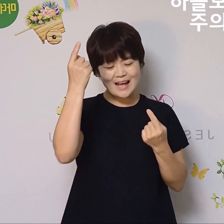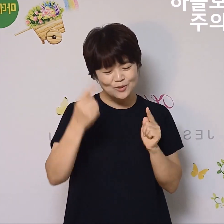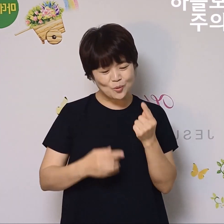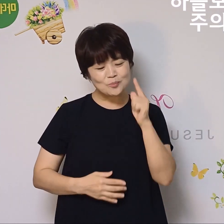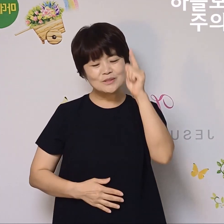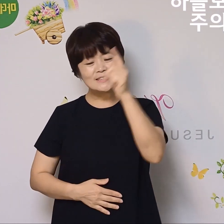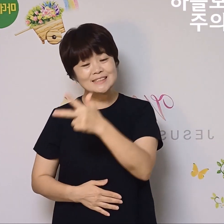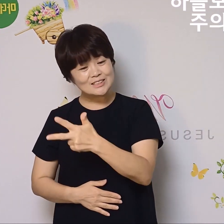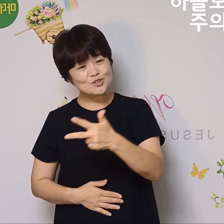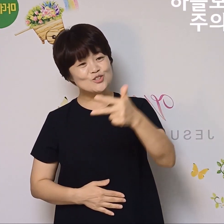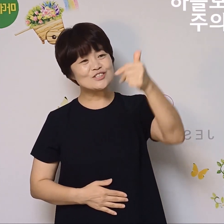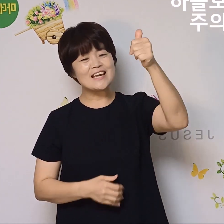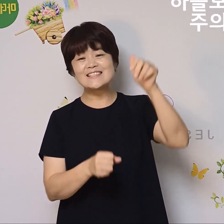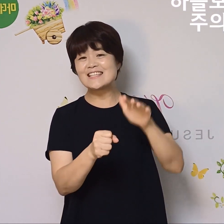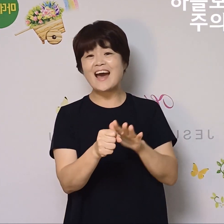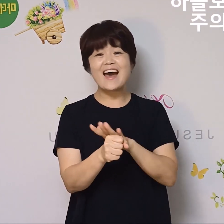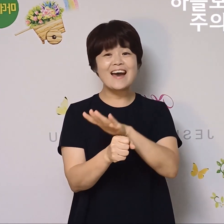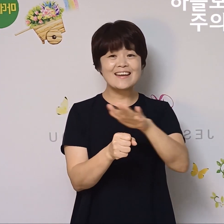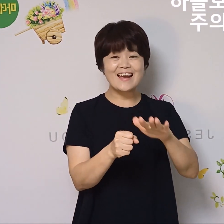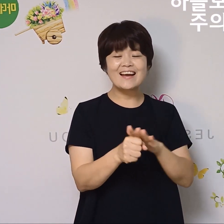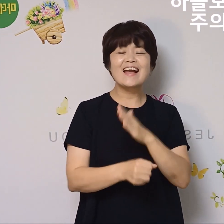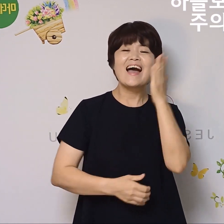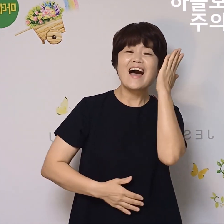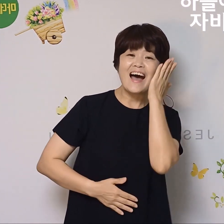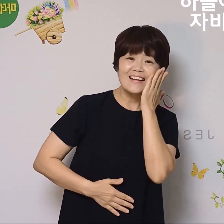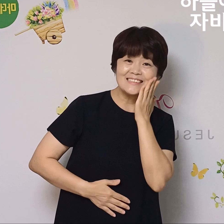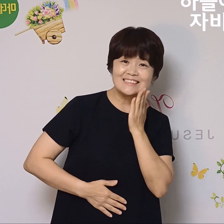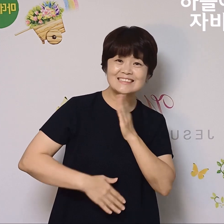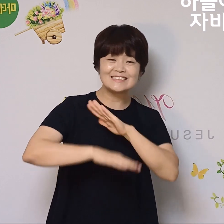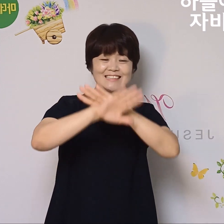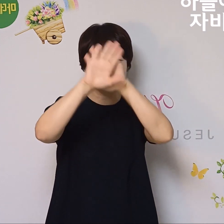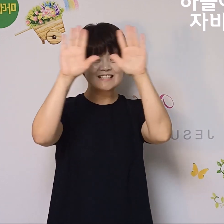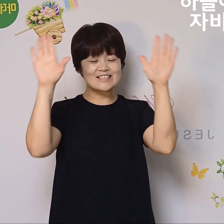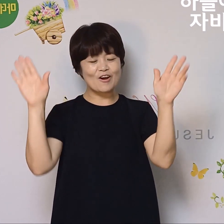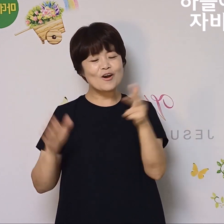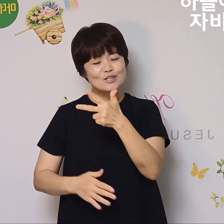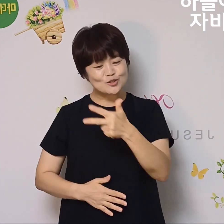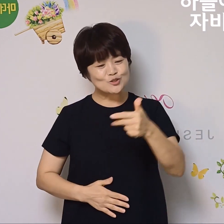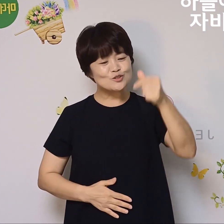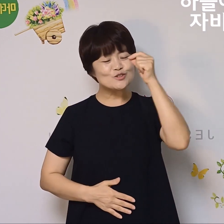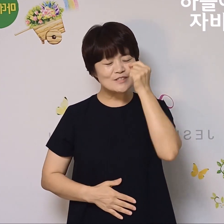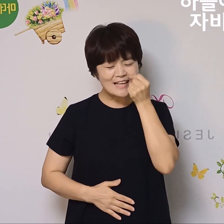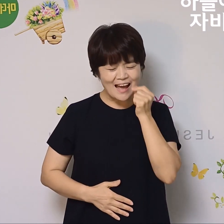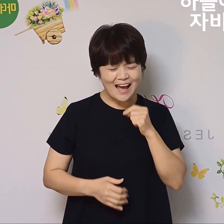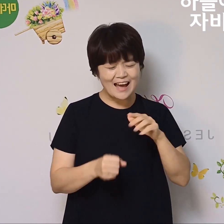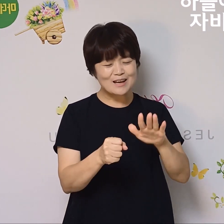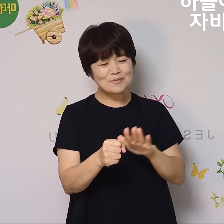하늘보다 높은 주의 사랑, 하늘에서